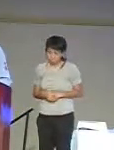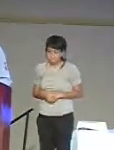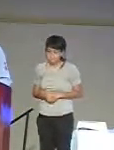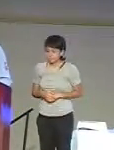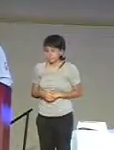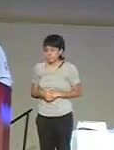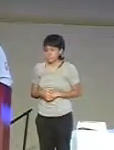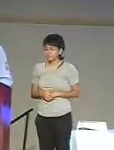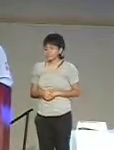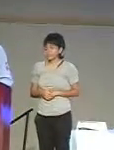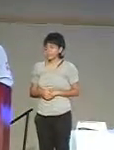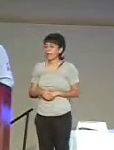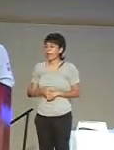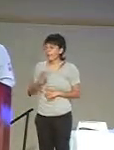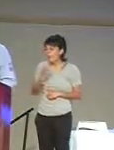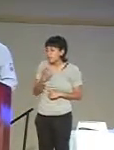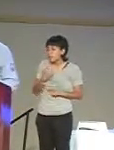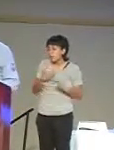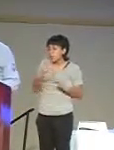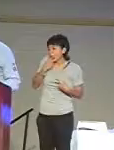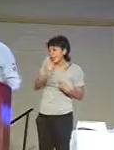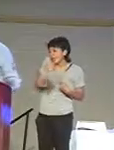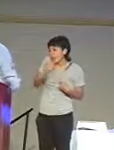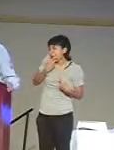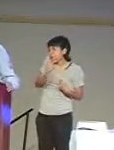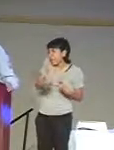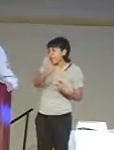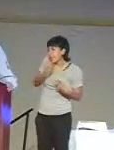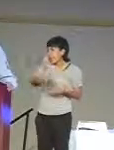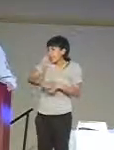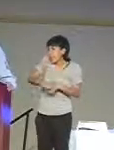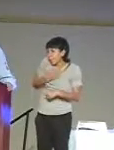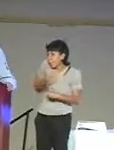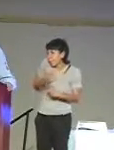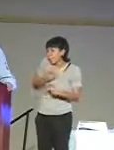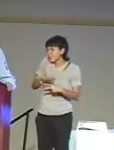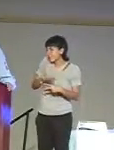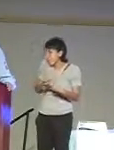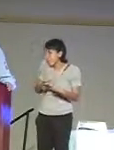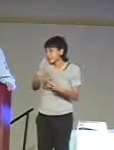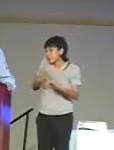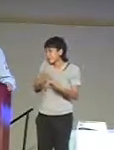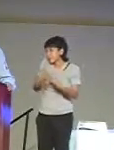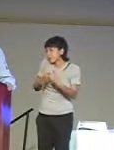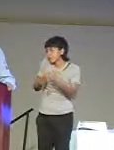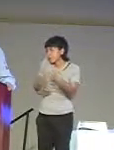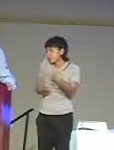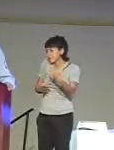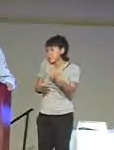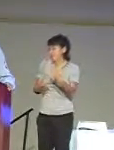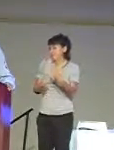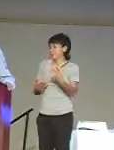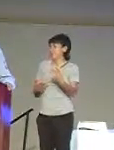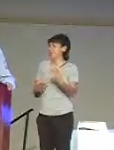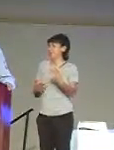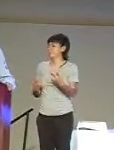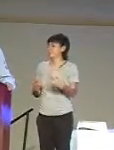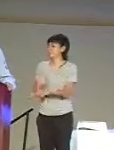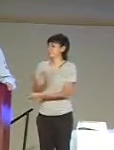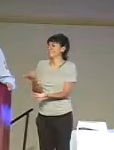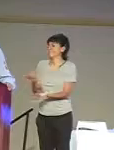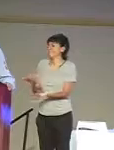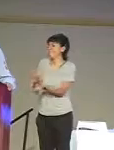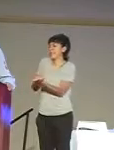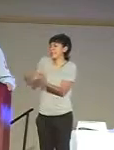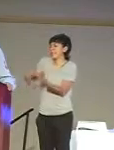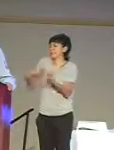todos estos argumentos que van vinculados a los derechos humanos aplican en todos